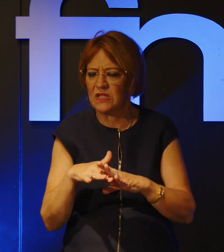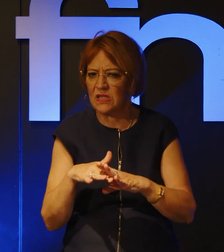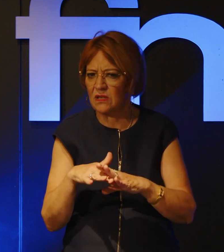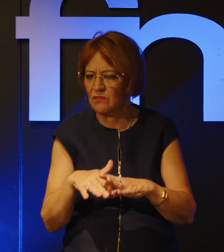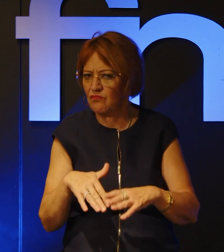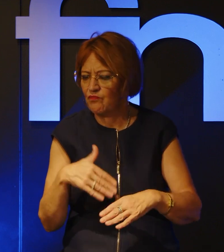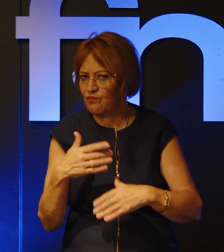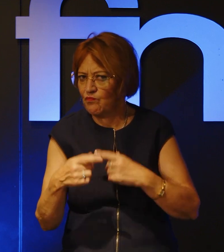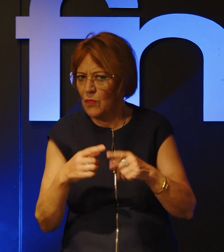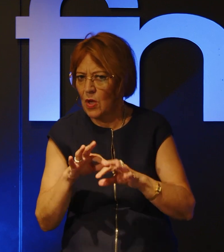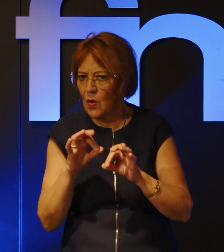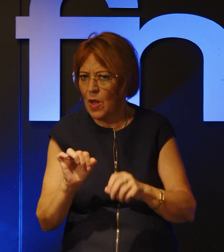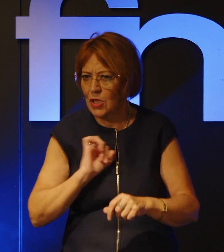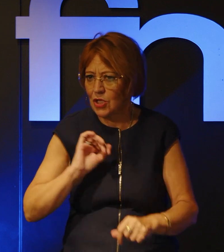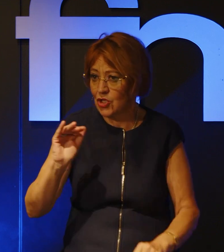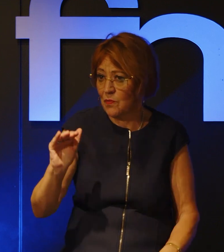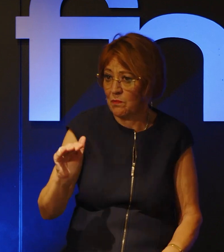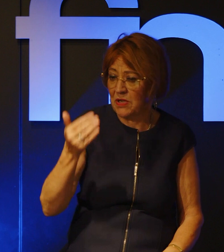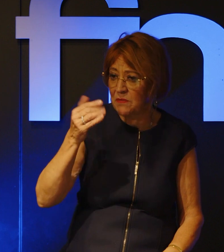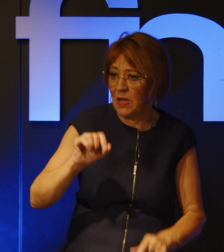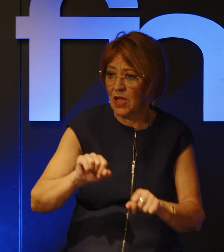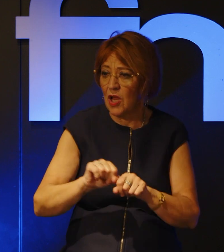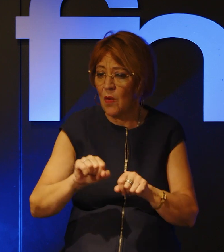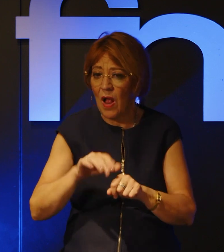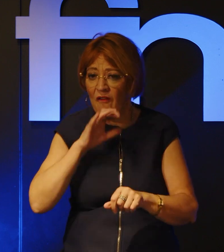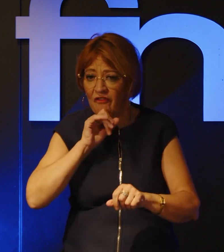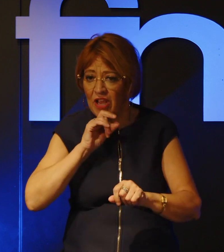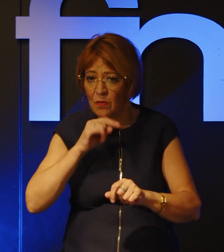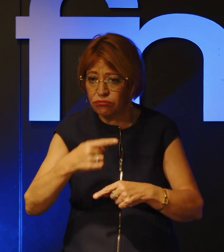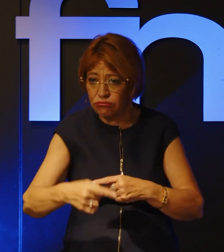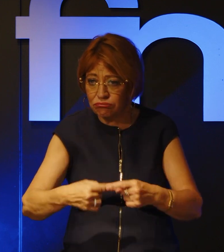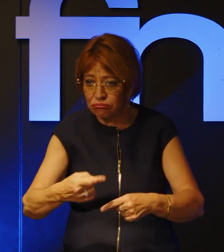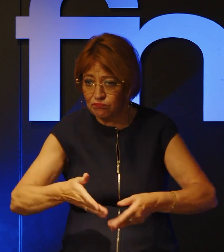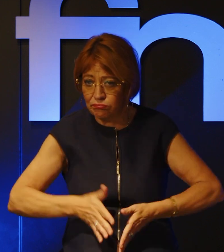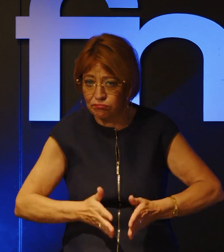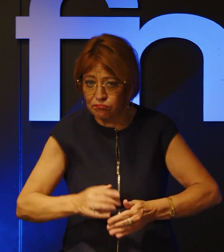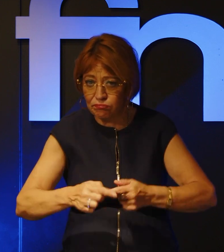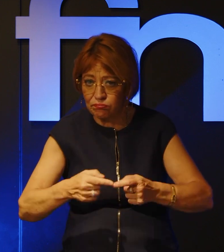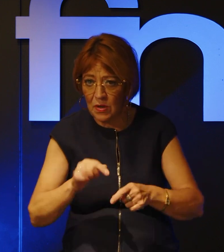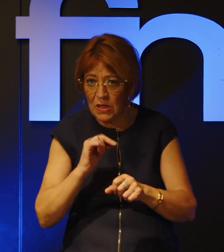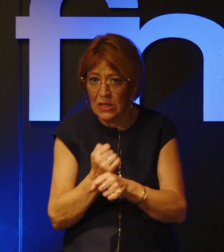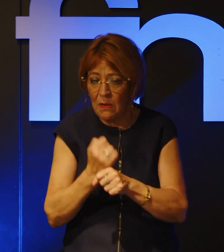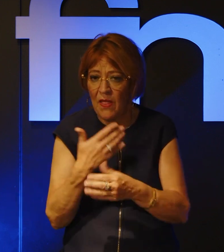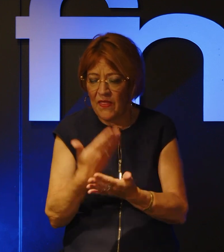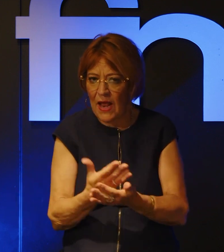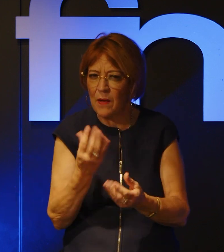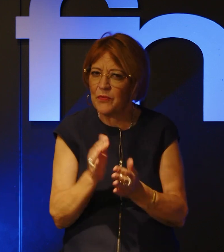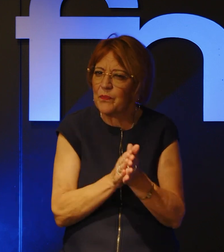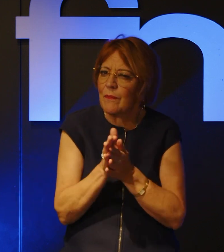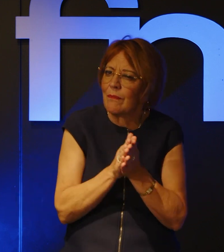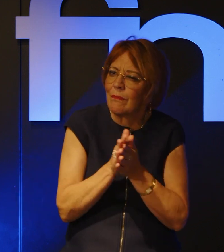reprodução porque é uma das nossas principais funções da força e de trabalho não é dá muito jeito